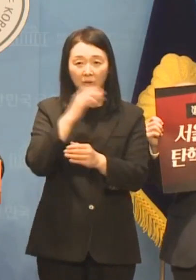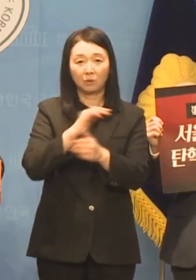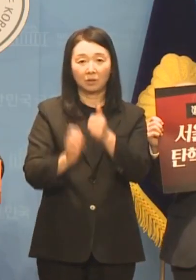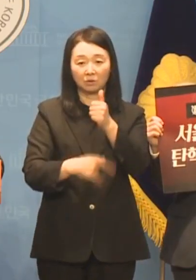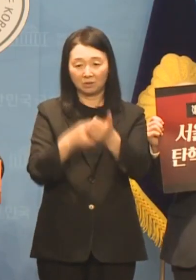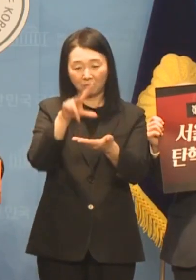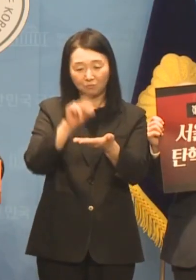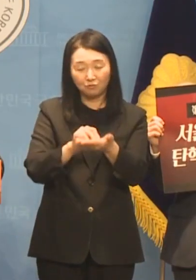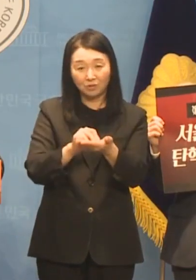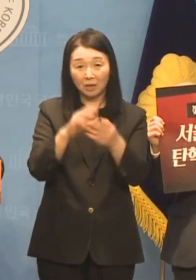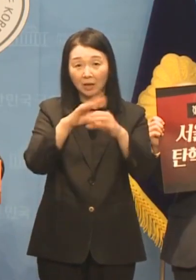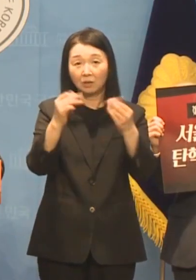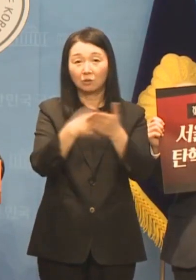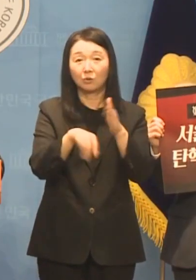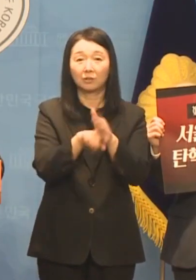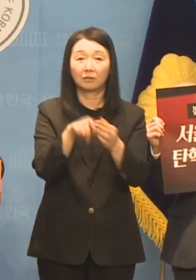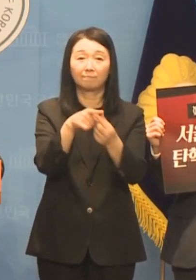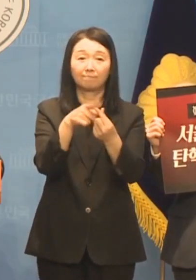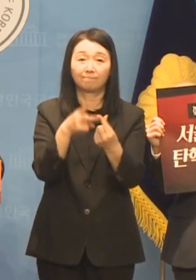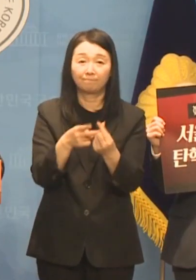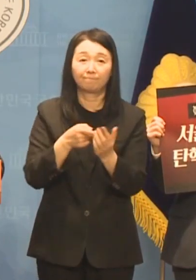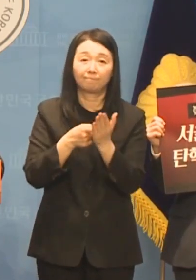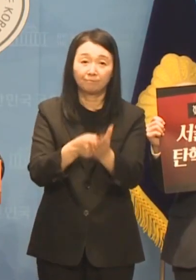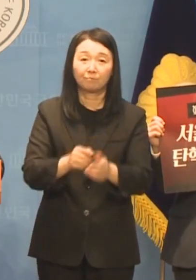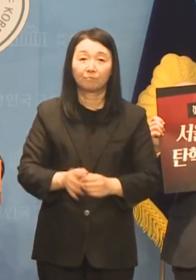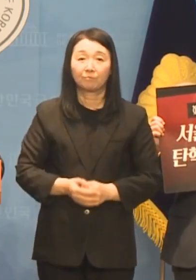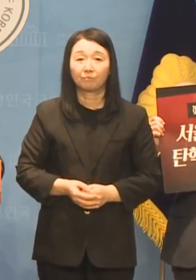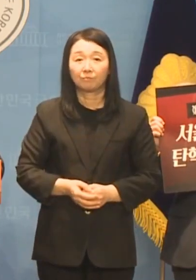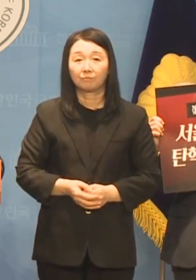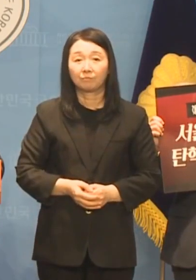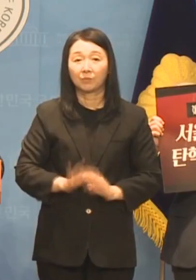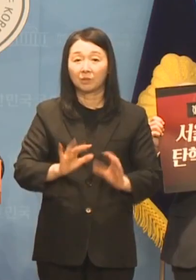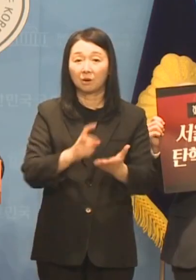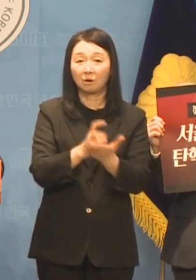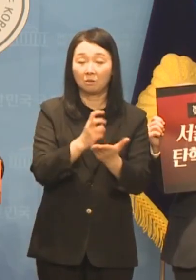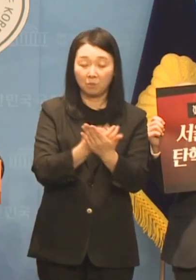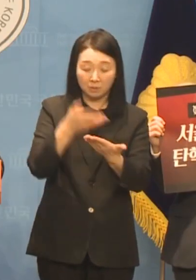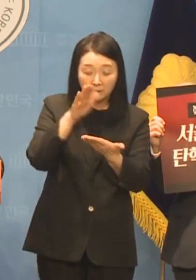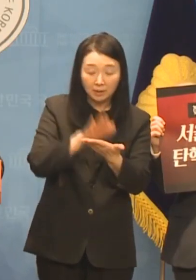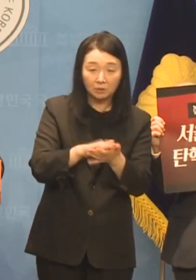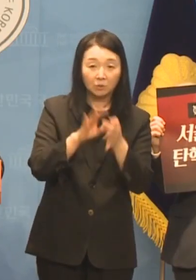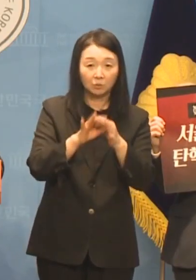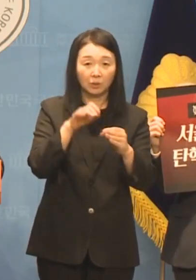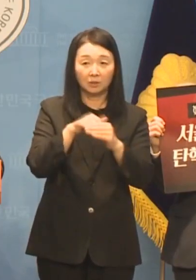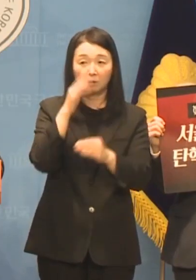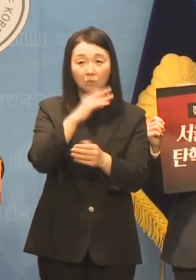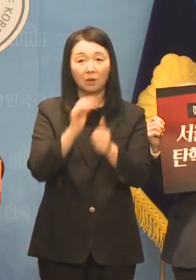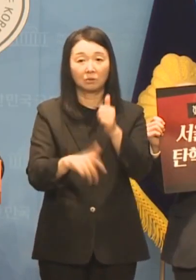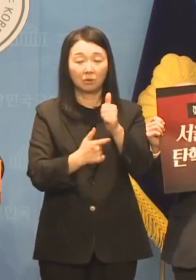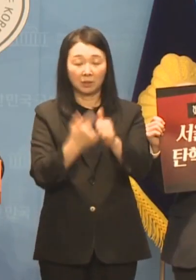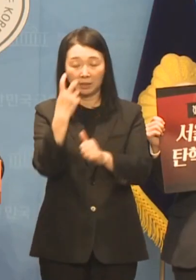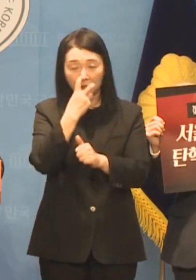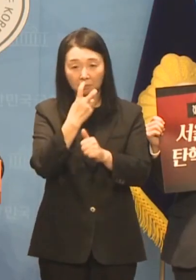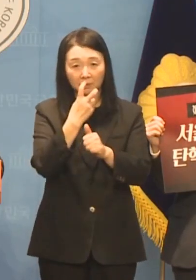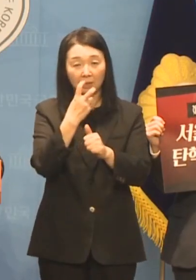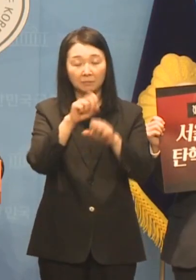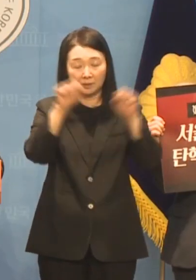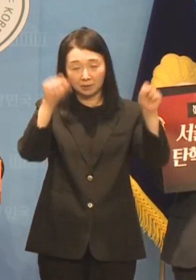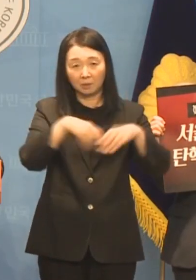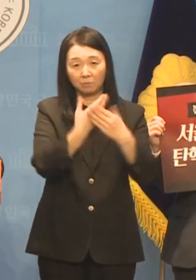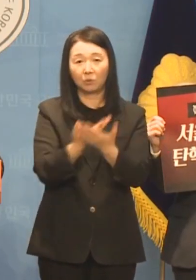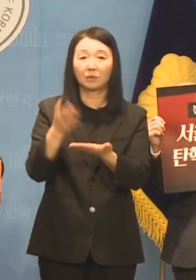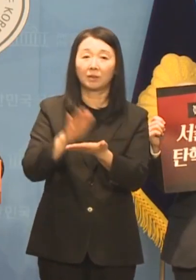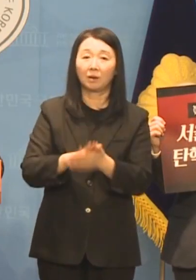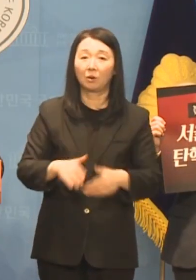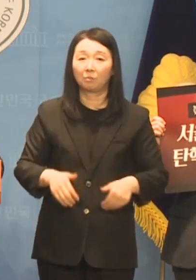문제점을 타파하기 위해 두 가지를 제안합니다. 먼저 헌법 개정을 통해 선관위의 감사 시스템을 전면 개혁해야